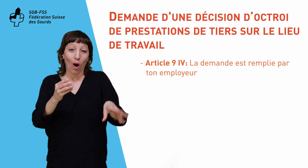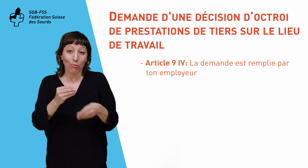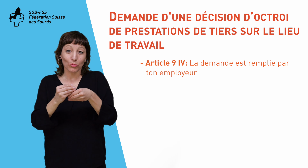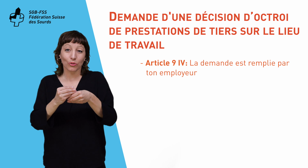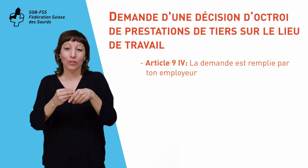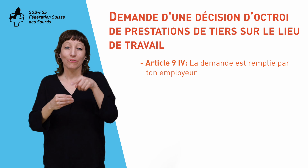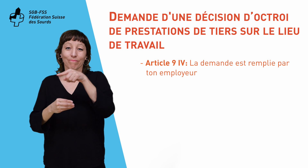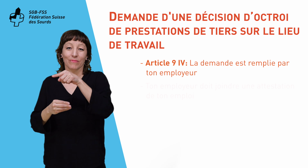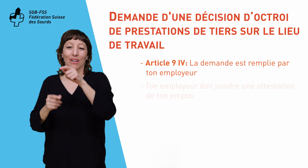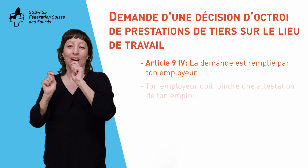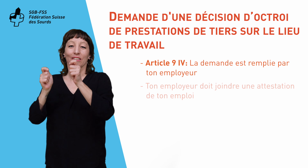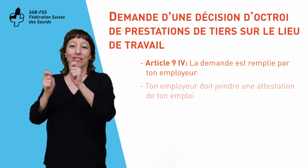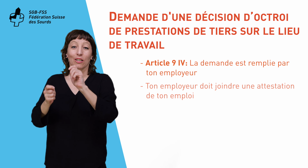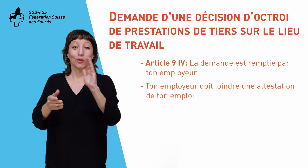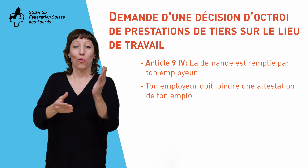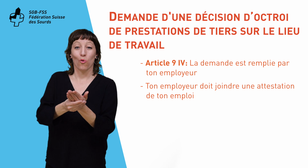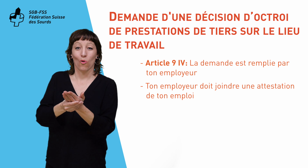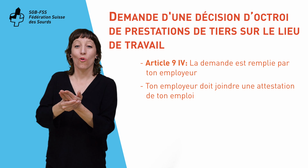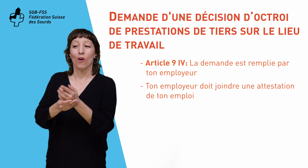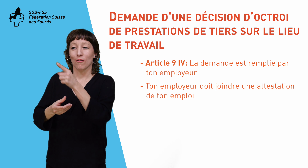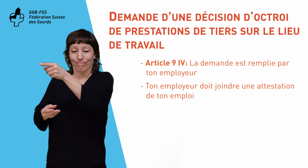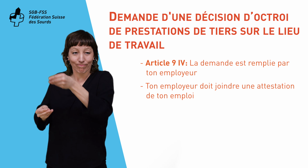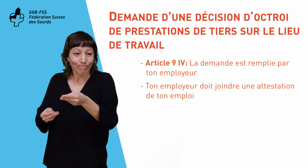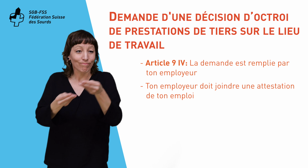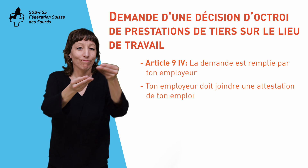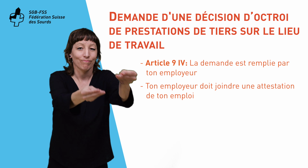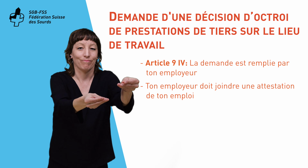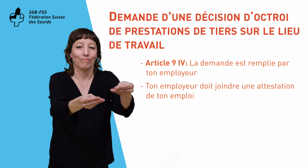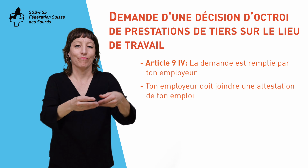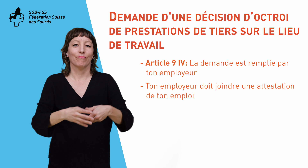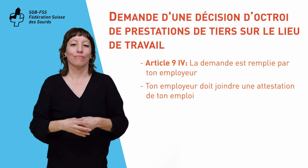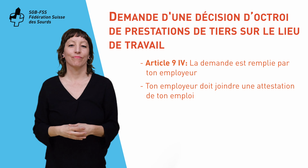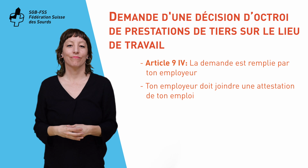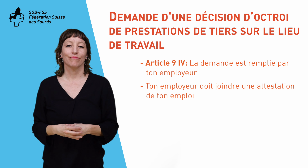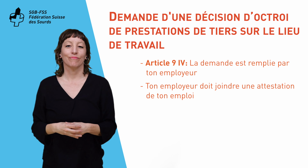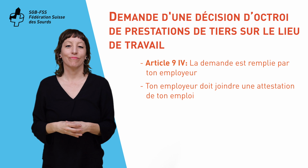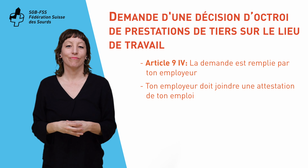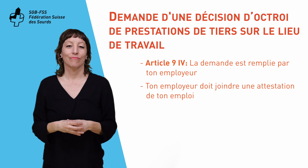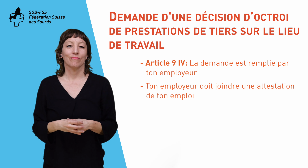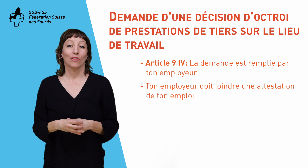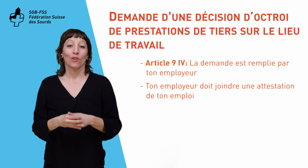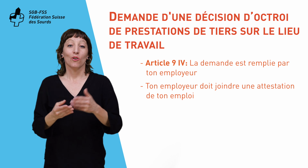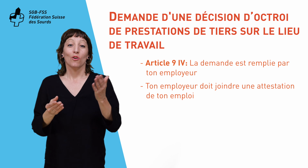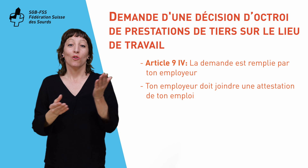invalidité compétente. En plus de la demande, une confirmation de ton employeur doit être